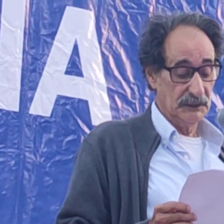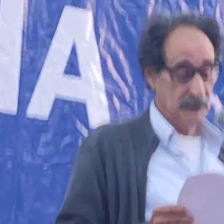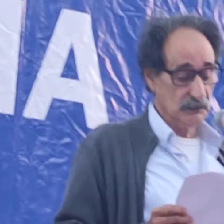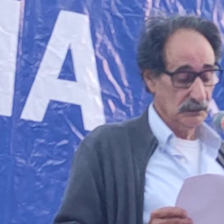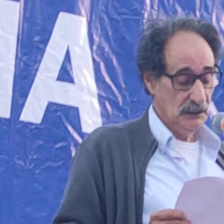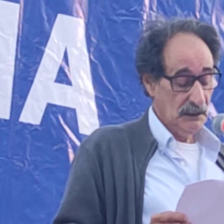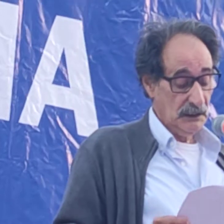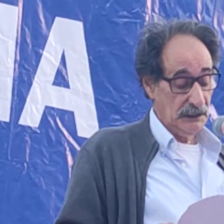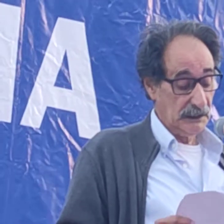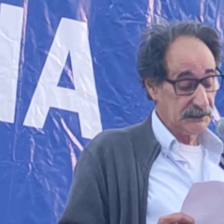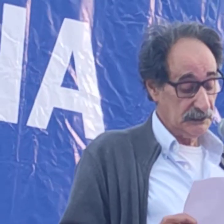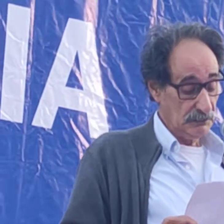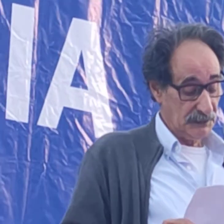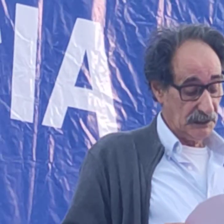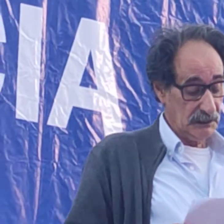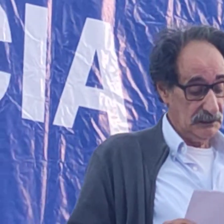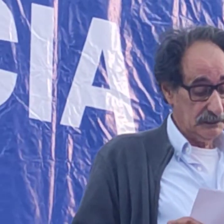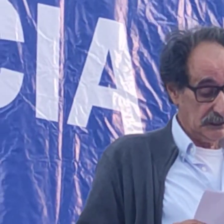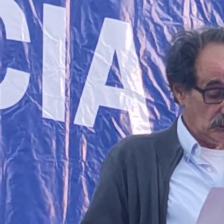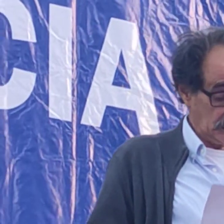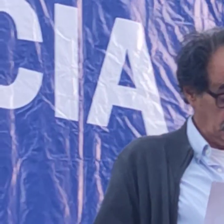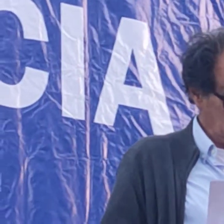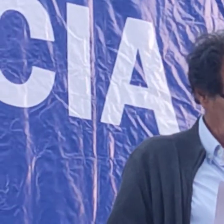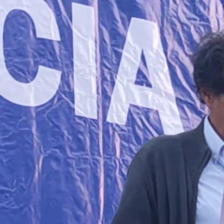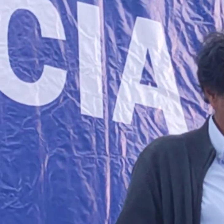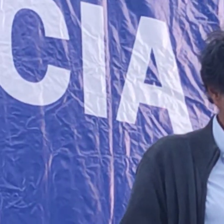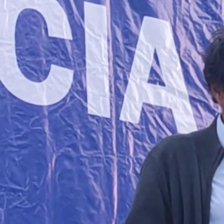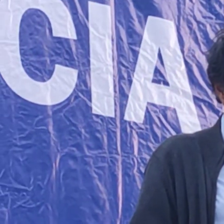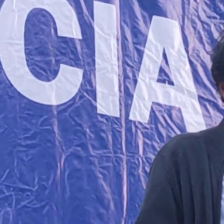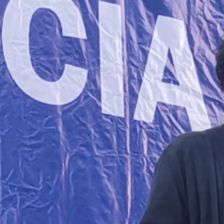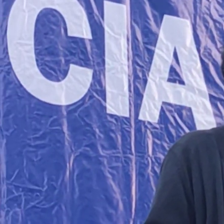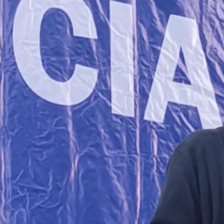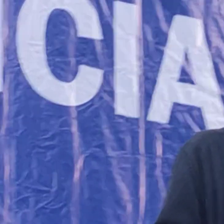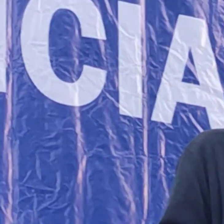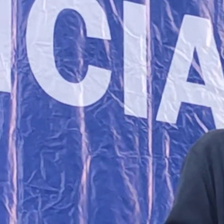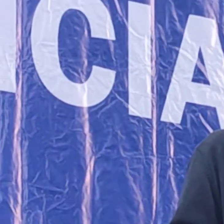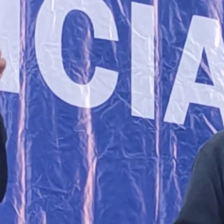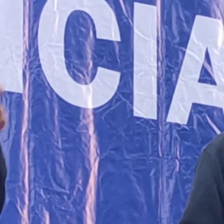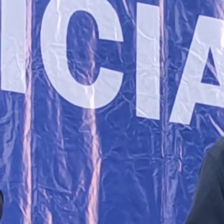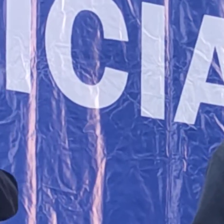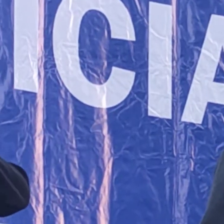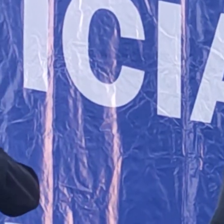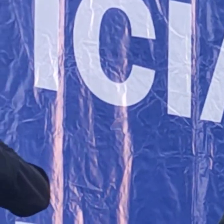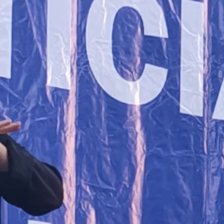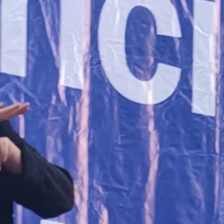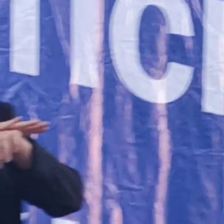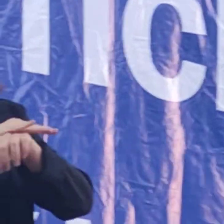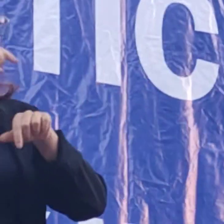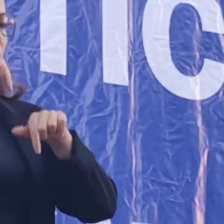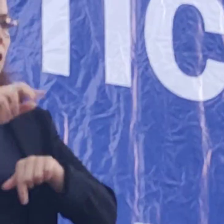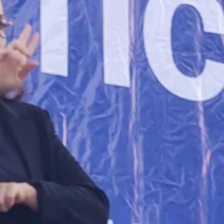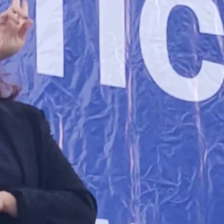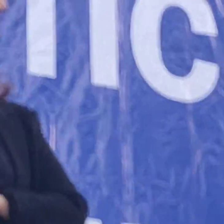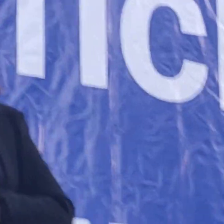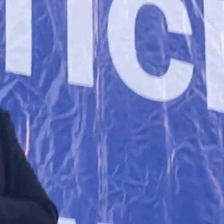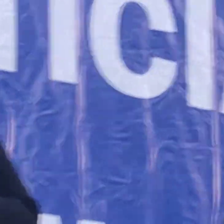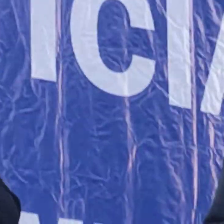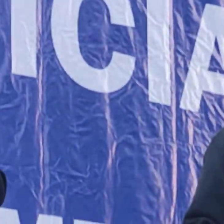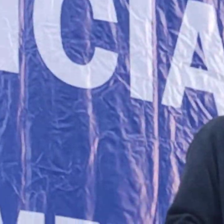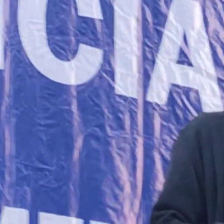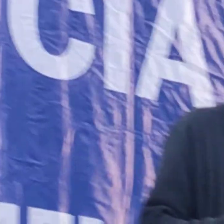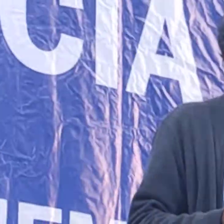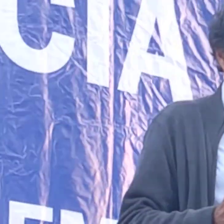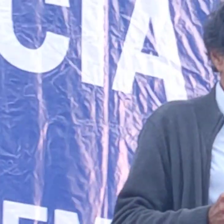el juzgamiento y castigo penal de los responsables. En Uruguay, desde el Tribunal de Nuremberg en